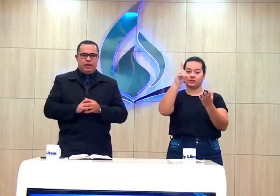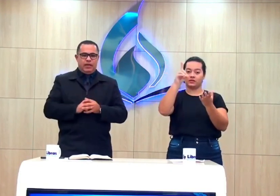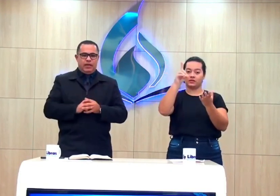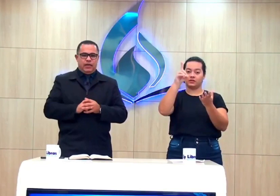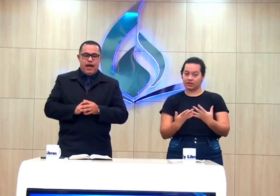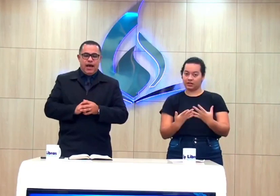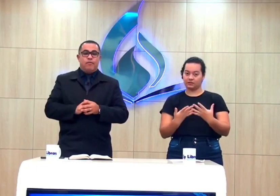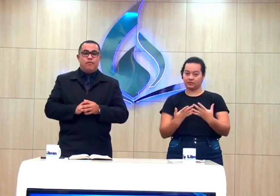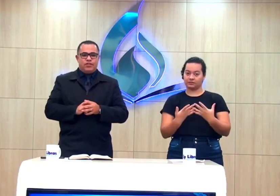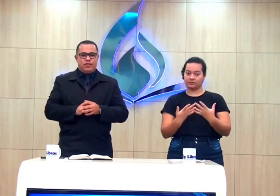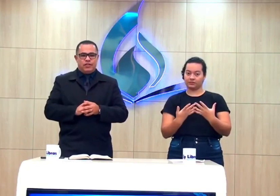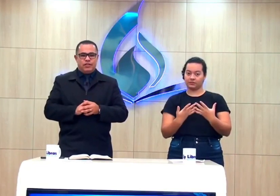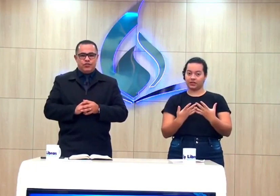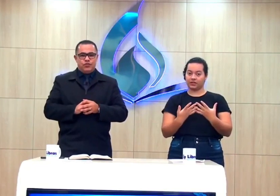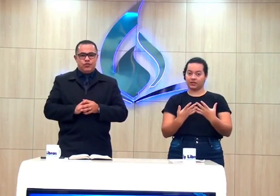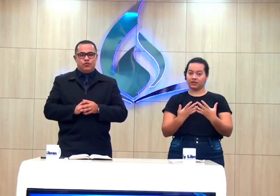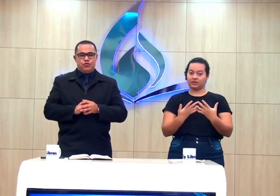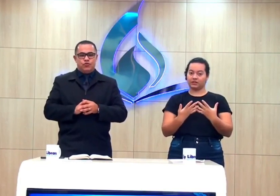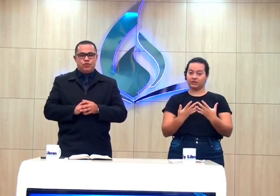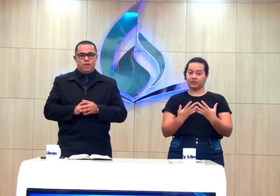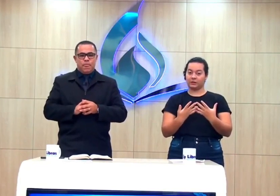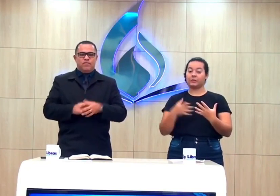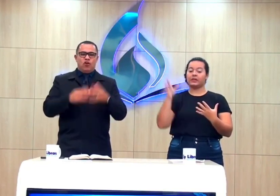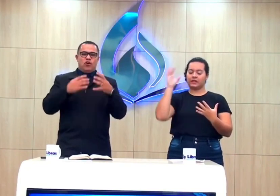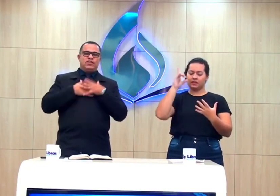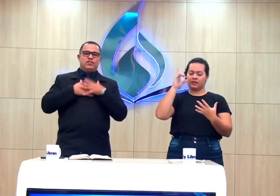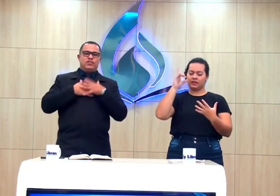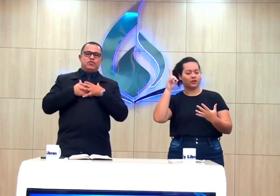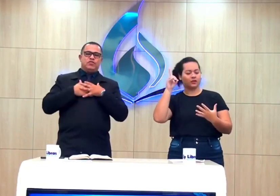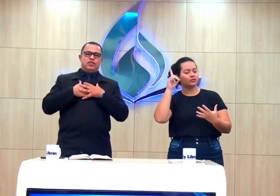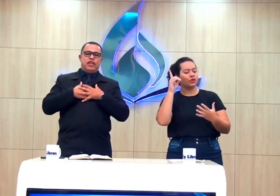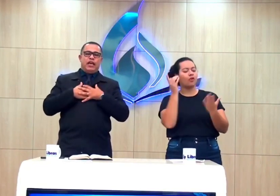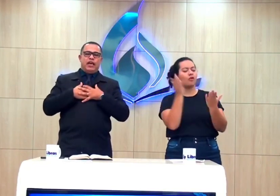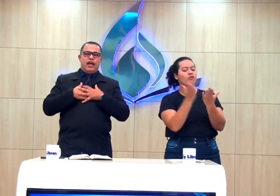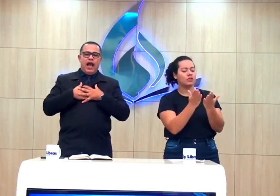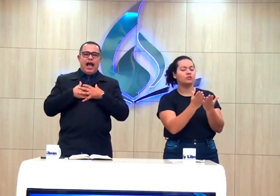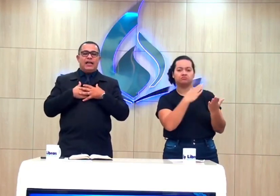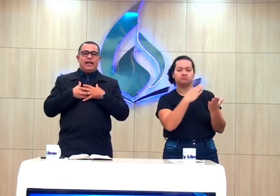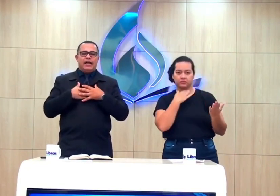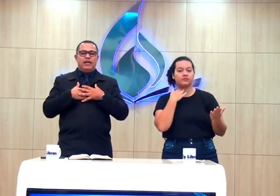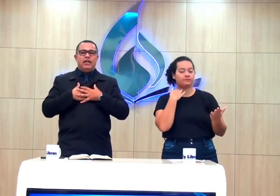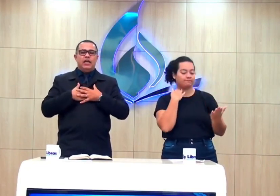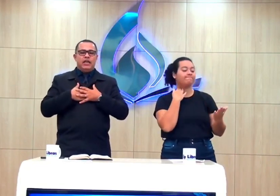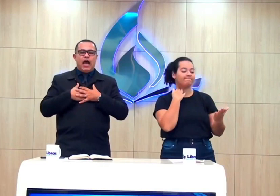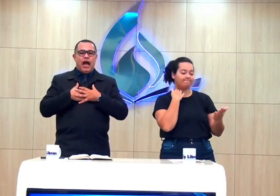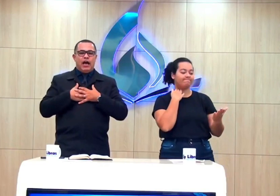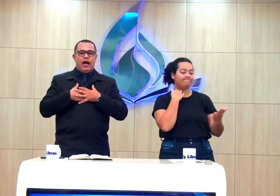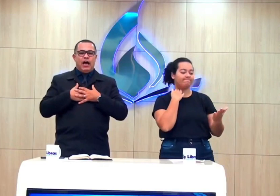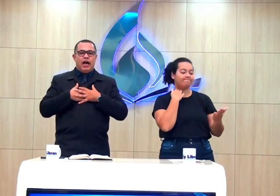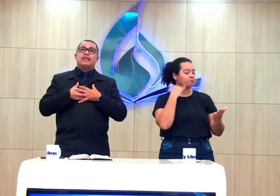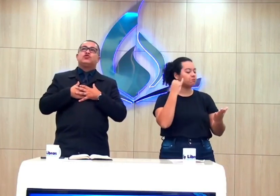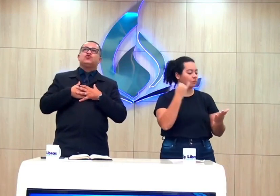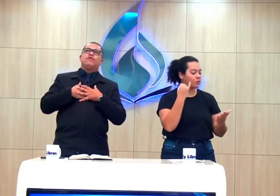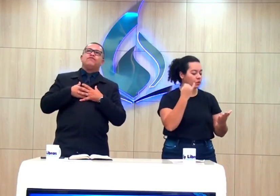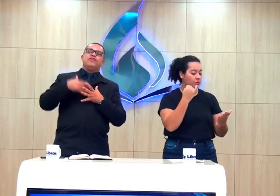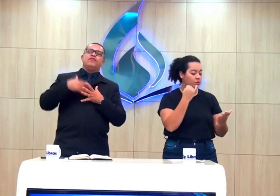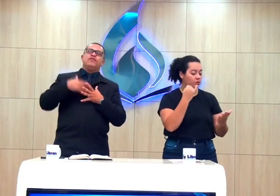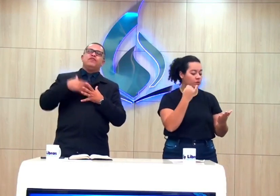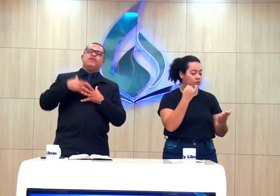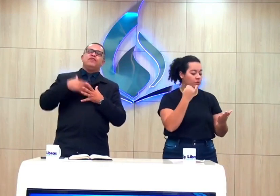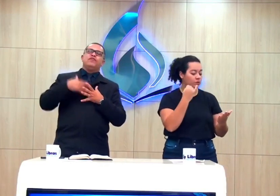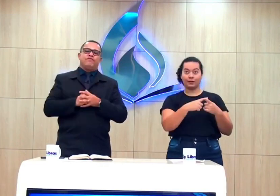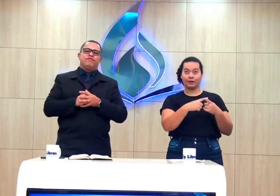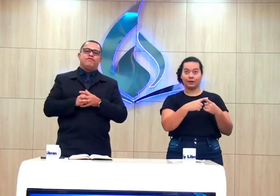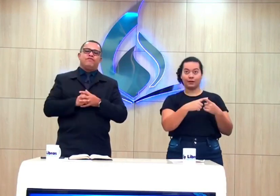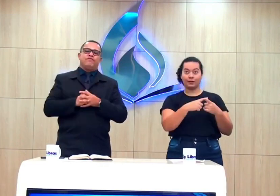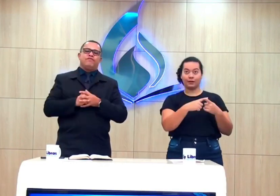ele a morte de um justo. Nós temos que ter a alegria da sua vinda,